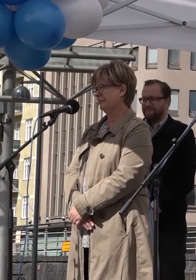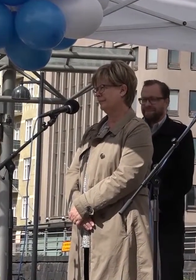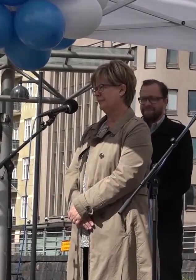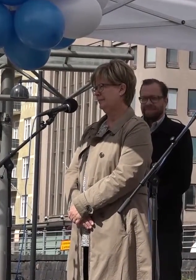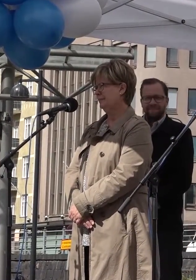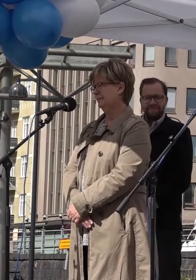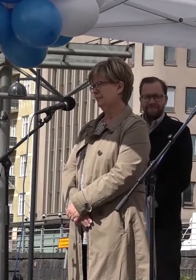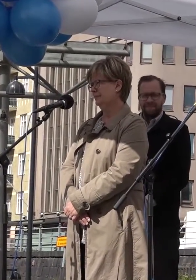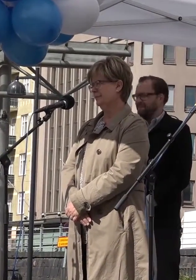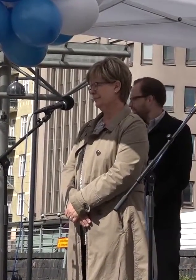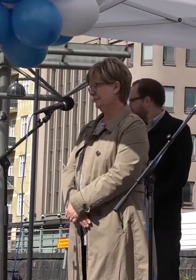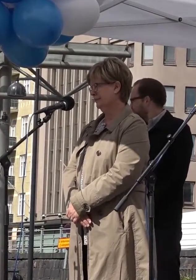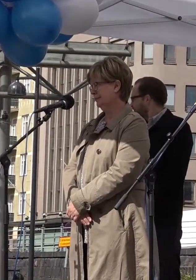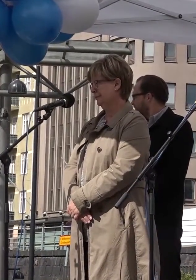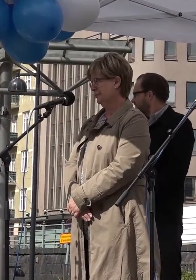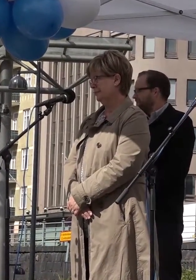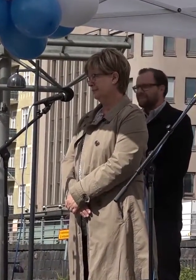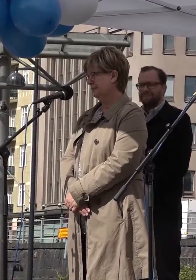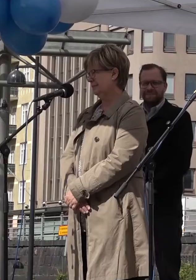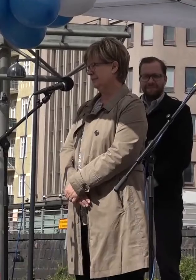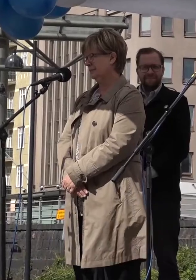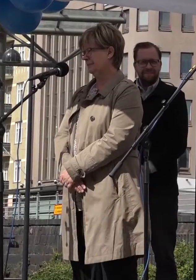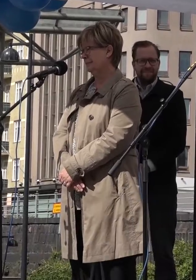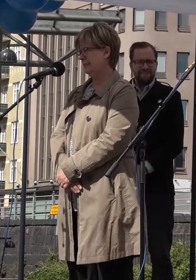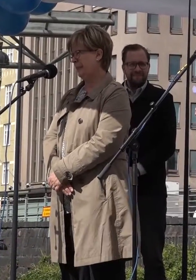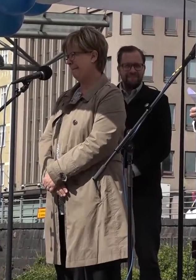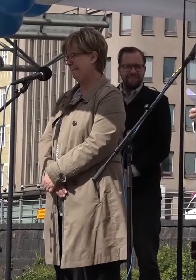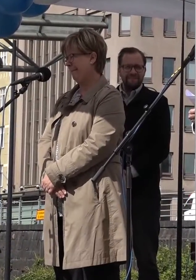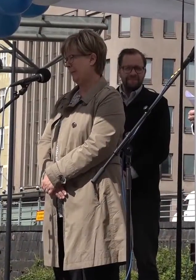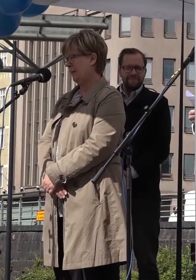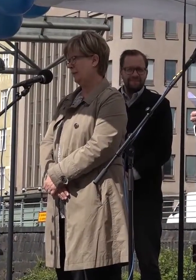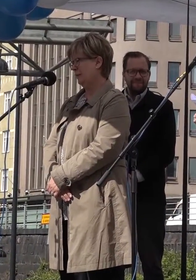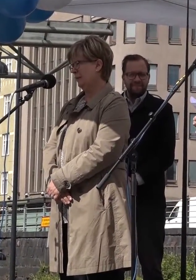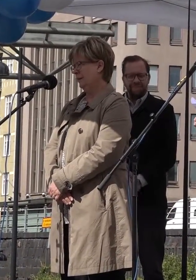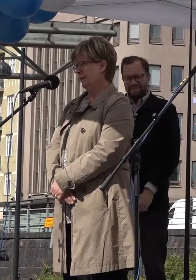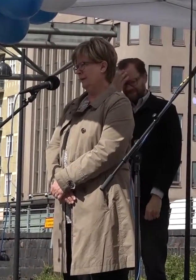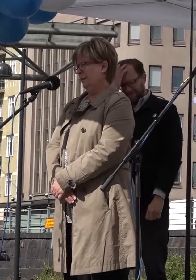Sopimus ylipäätään lisää tietoisuutta vammaisten oikeuksista.